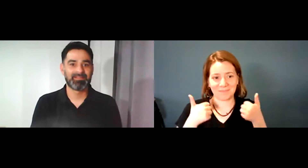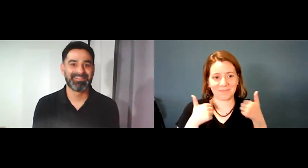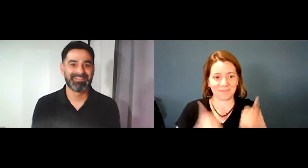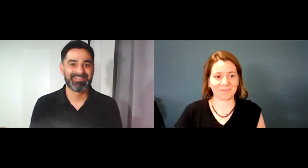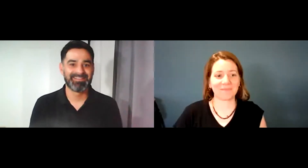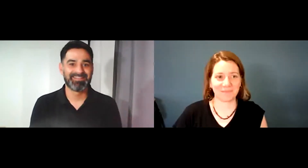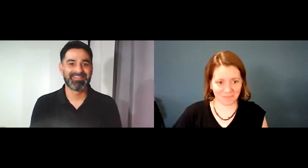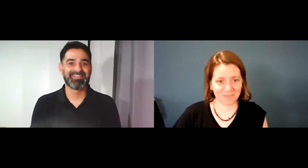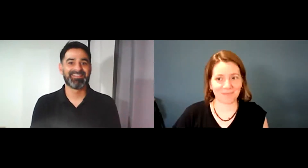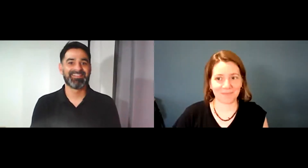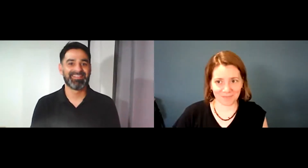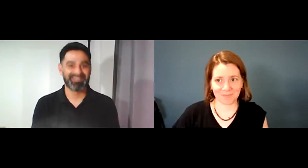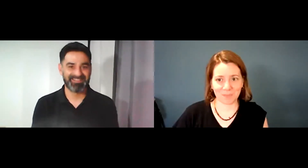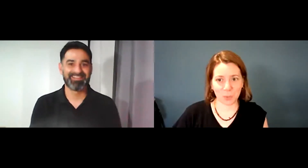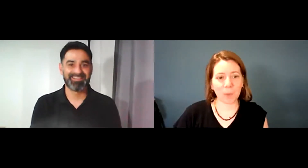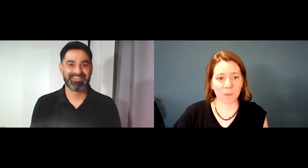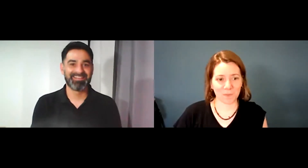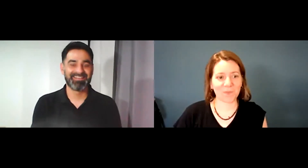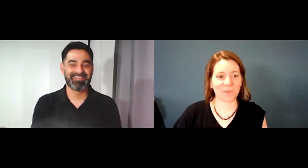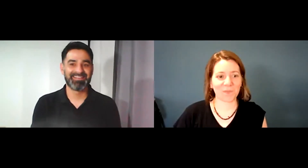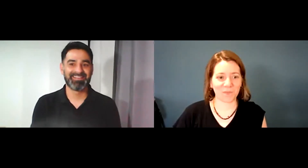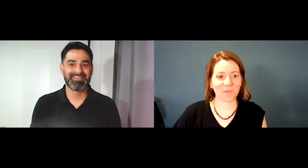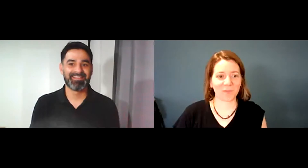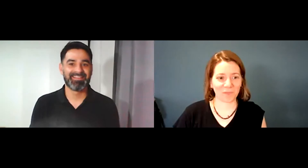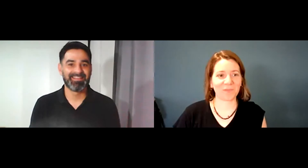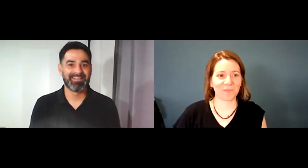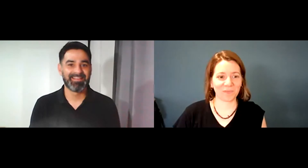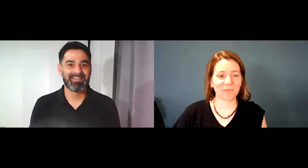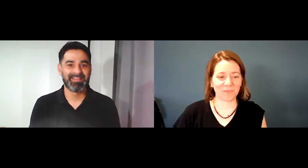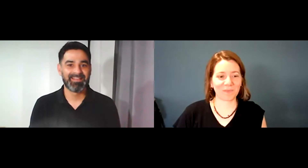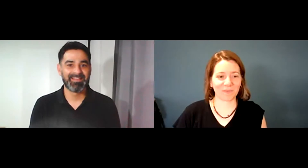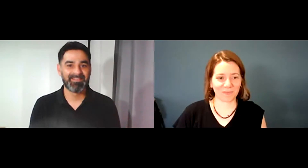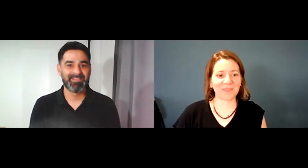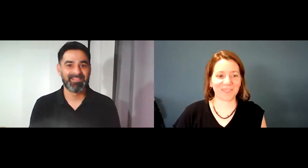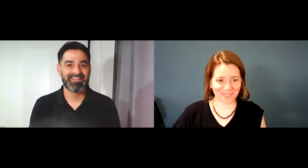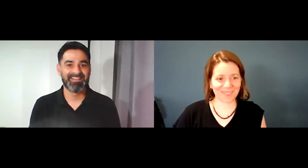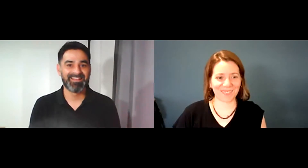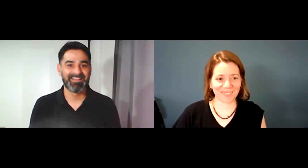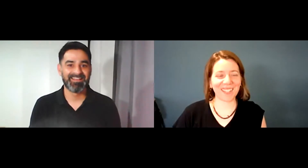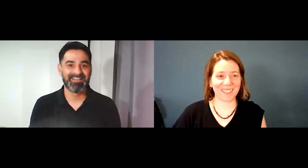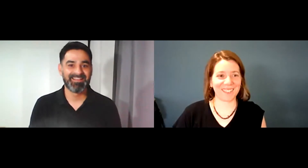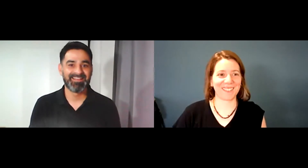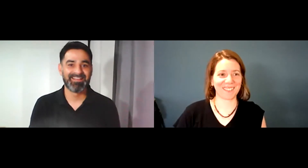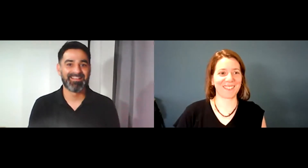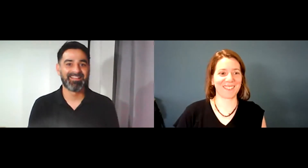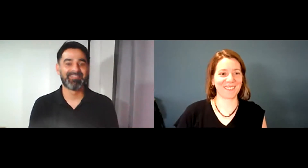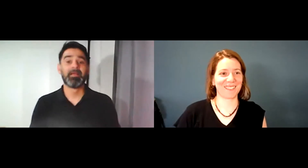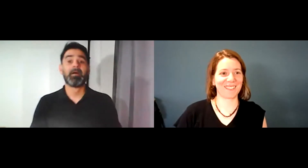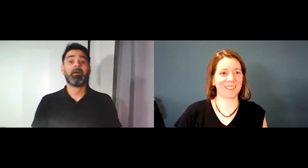Sí. Se escuchó. Malo, lo entendí todo. Bien.